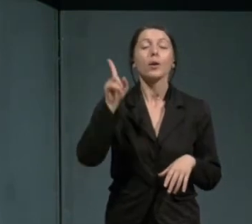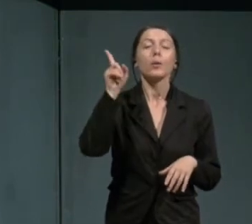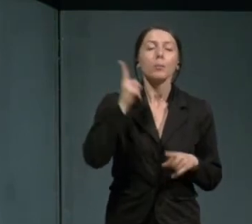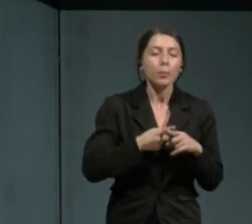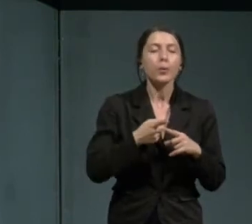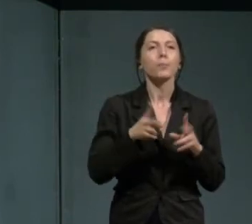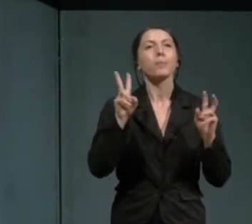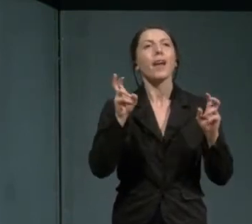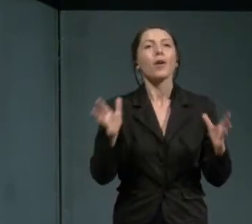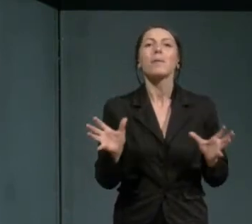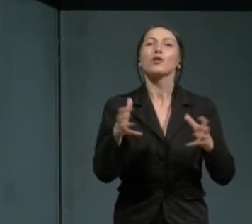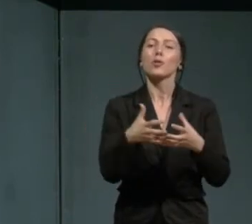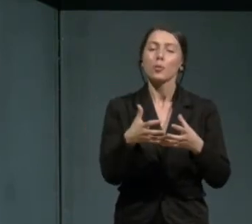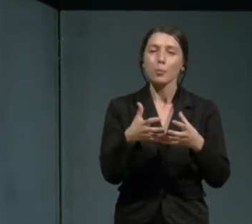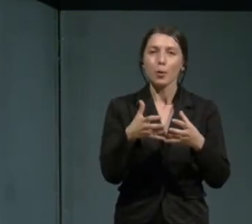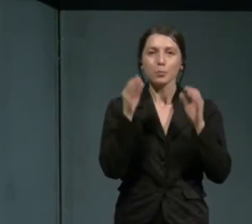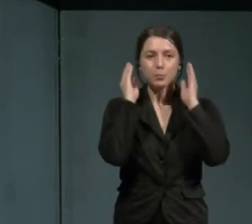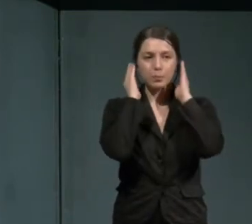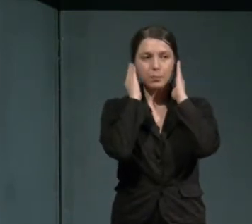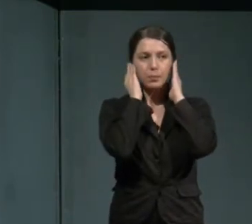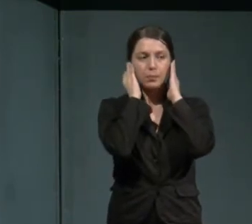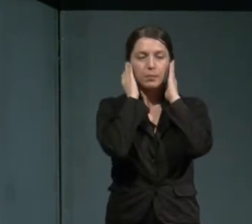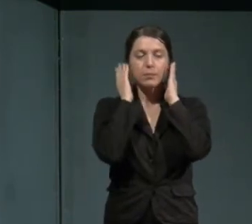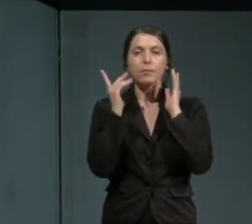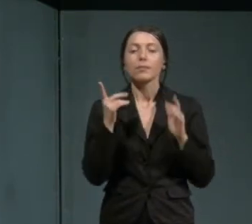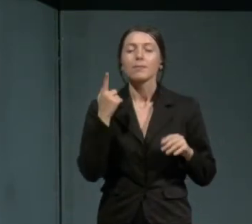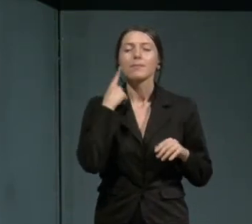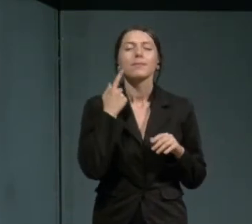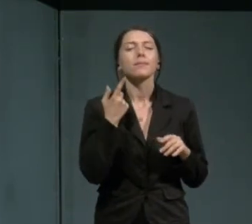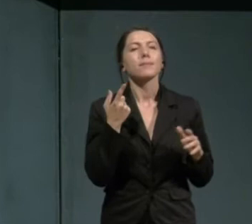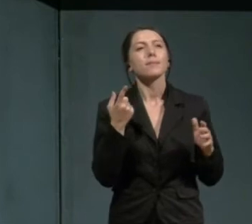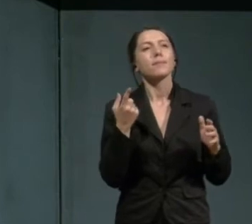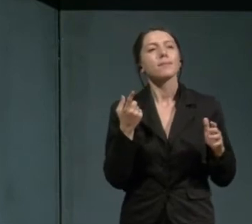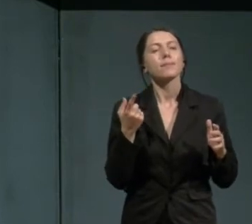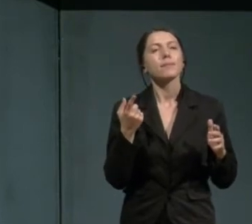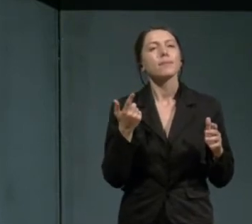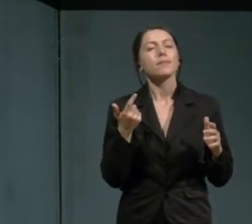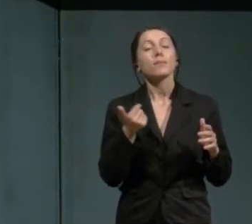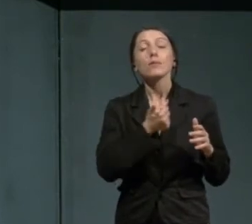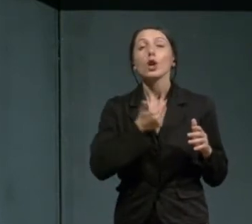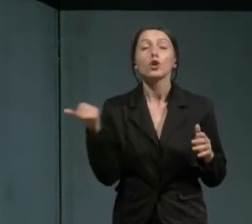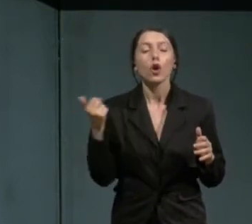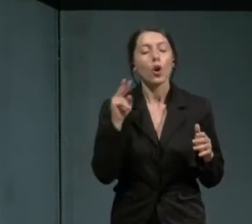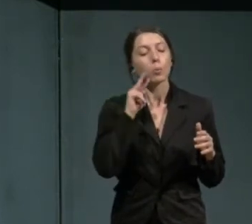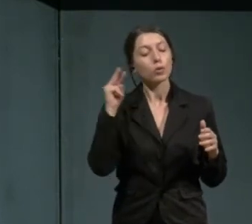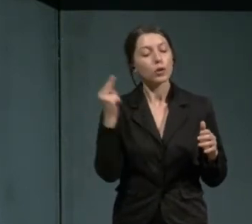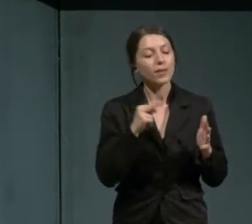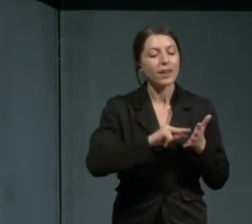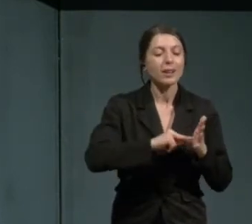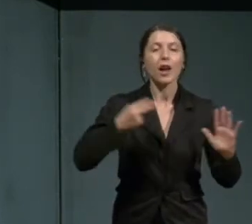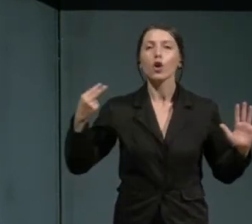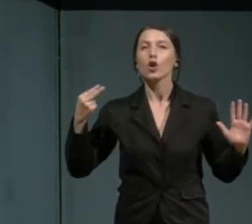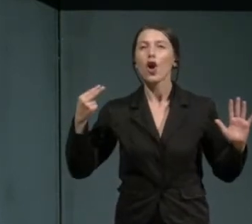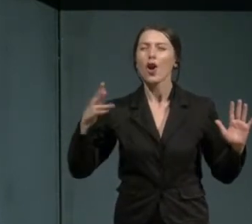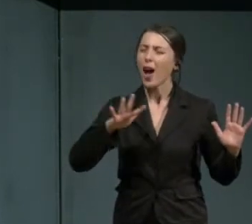gruppo non c'è soltanto l'aspetto tecnico tecnologico che